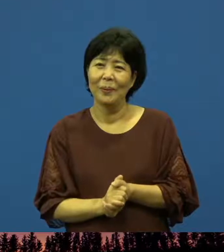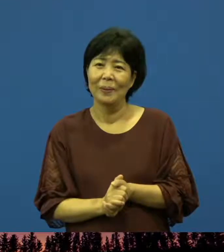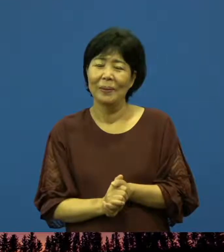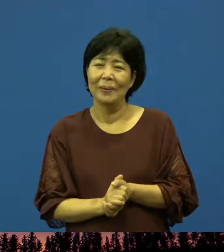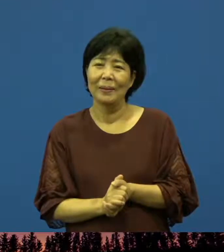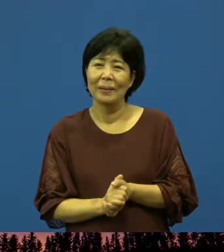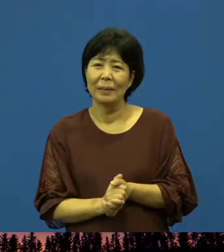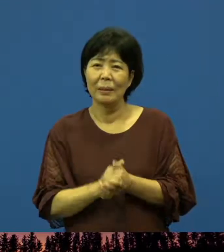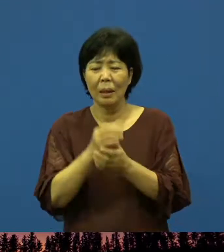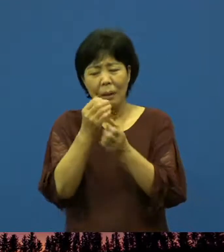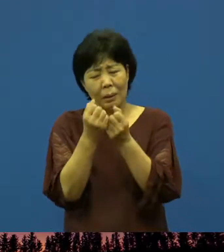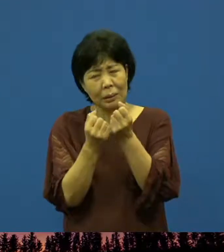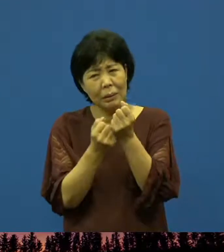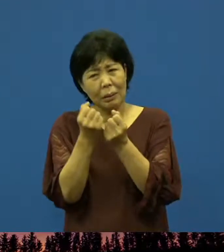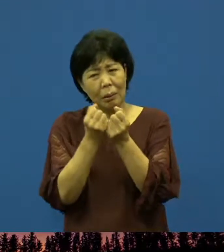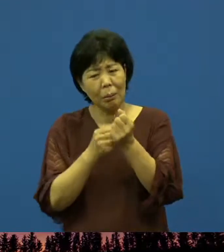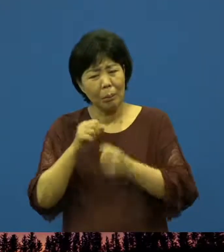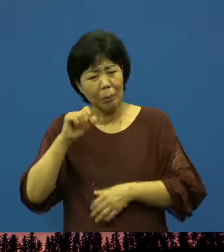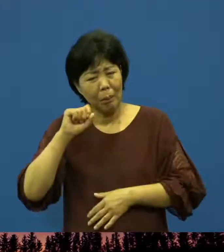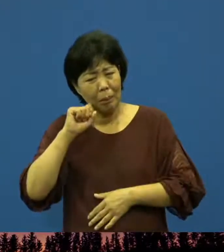철학적으로 설명하는 게 기독교가 아니라,